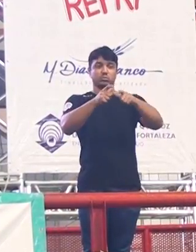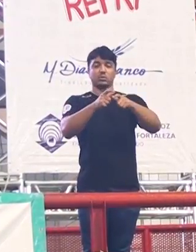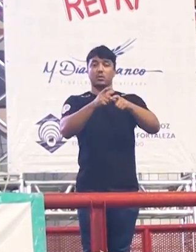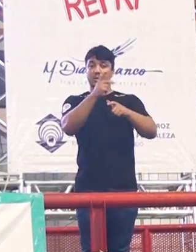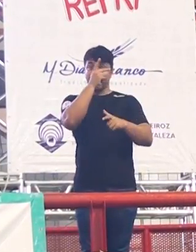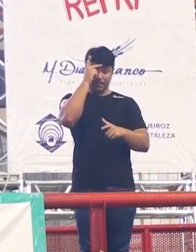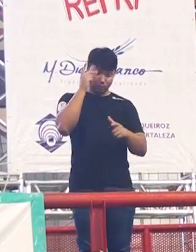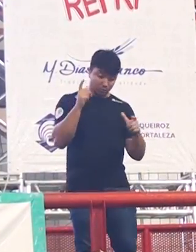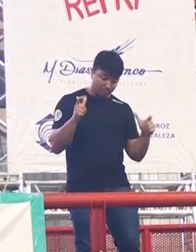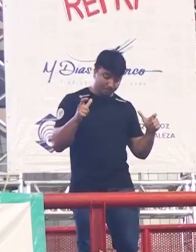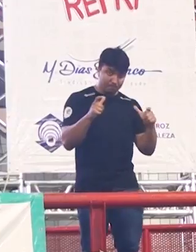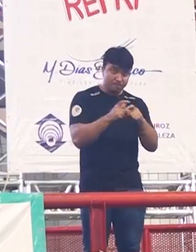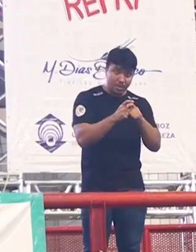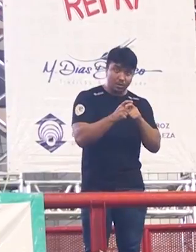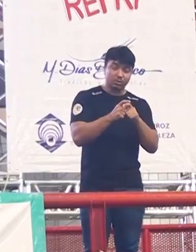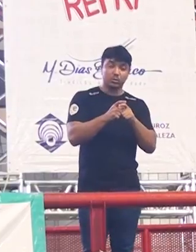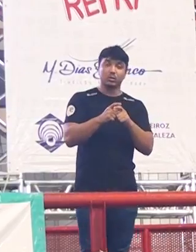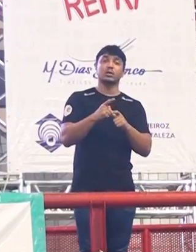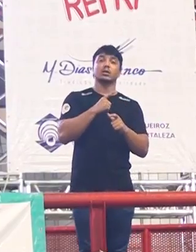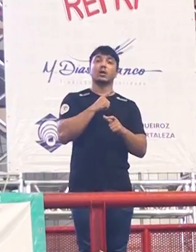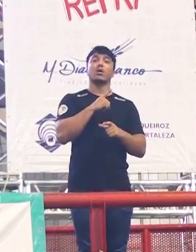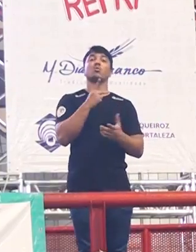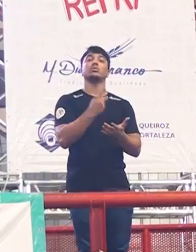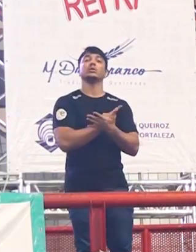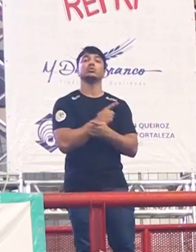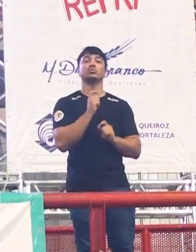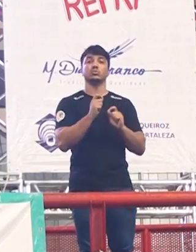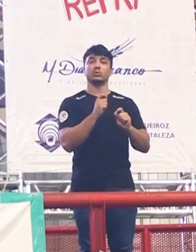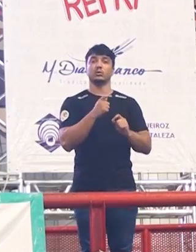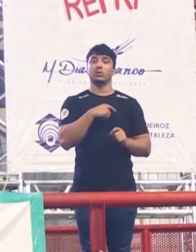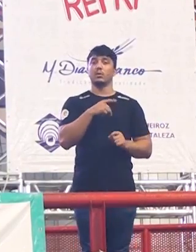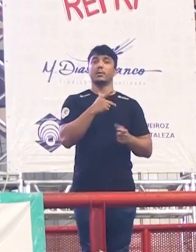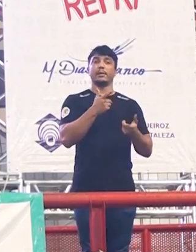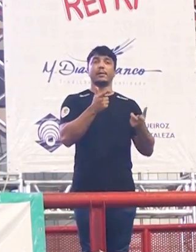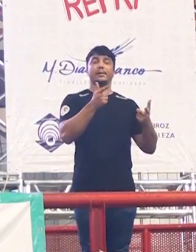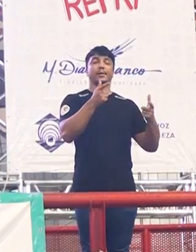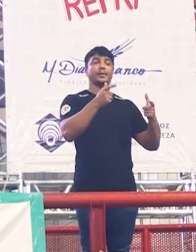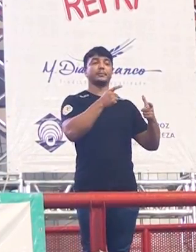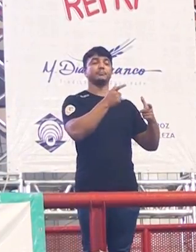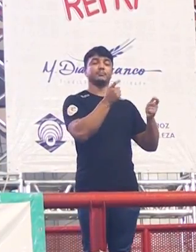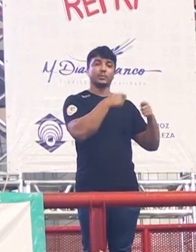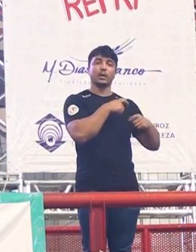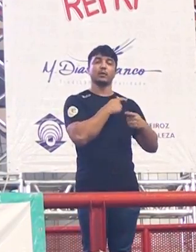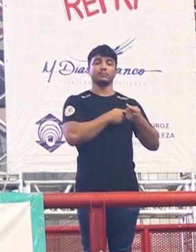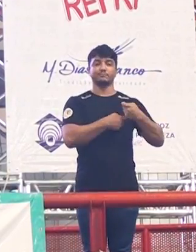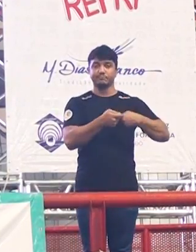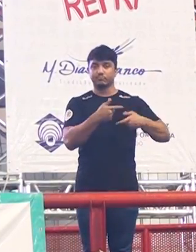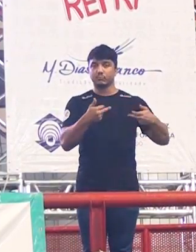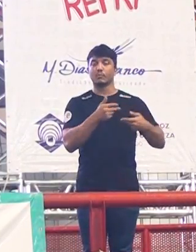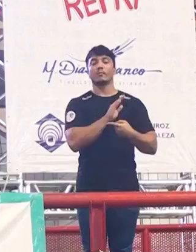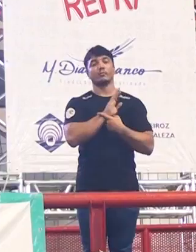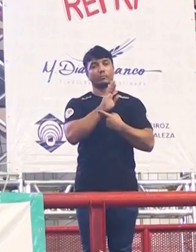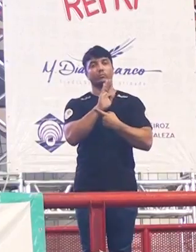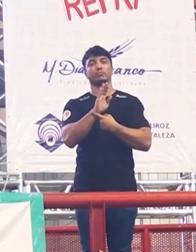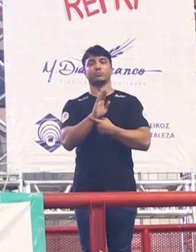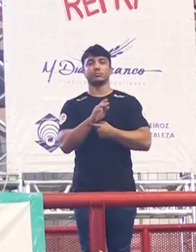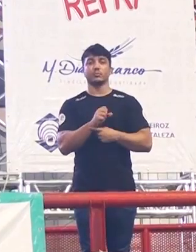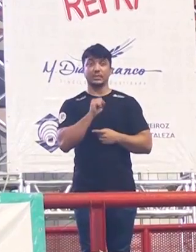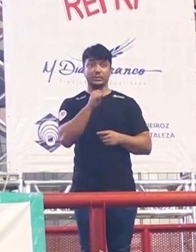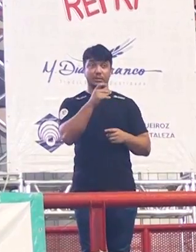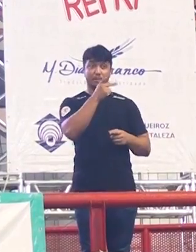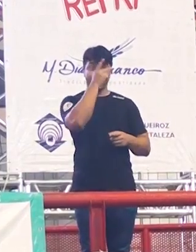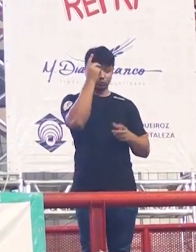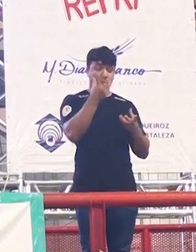menos pessoas, os recursos se tornarão mais disponíveis. Quanto menos pessoas no planeta, mais